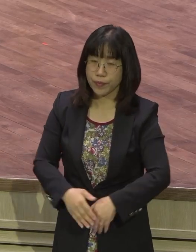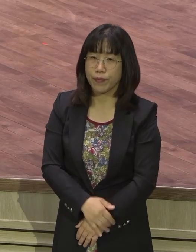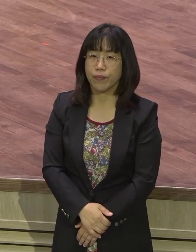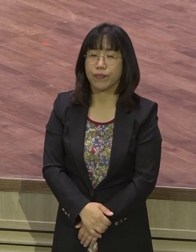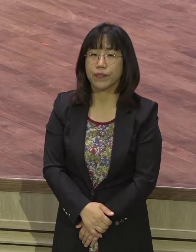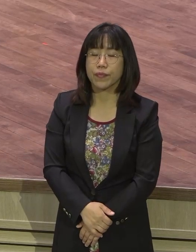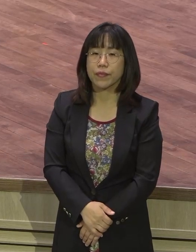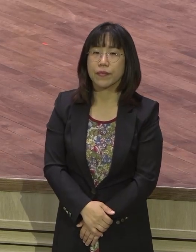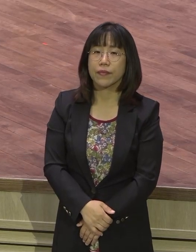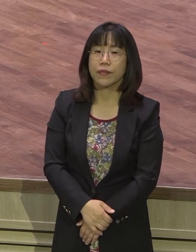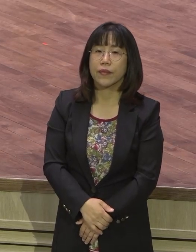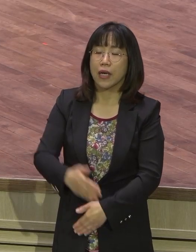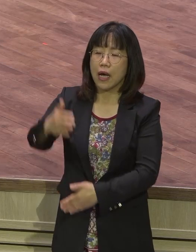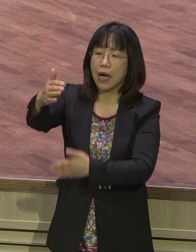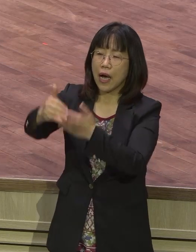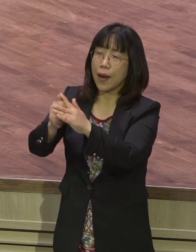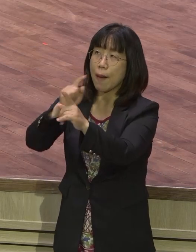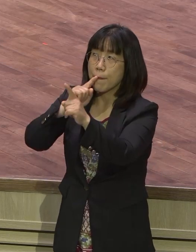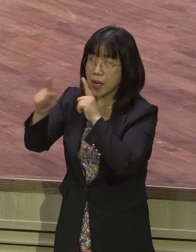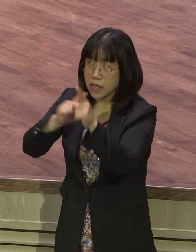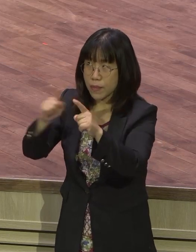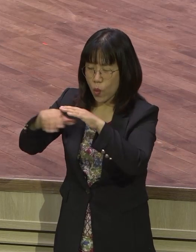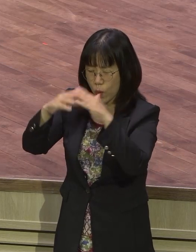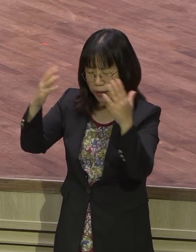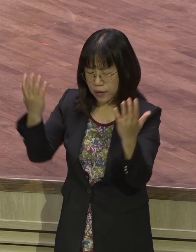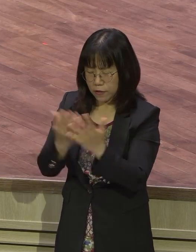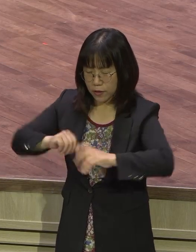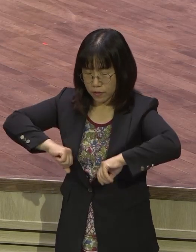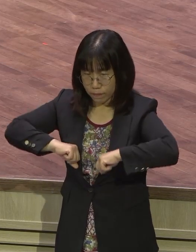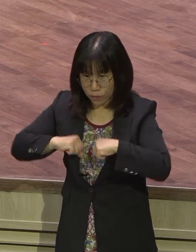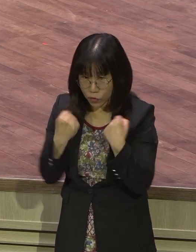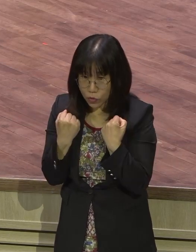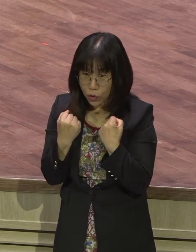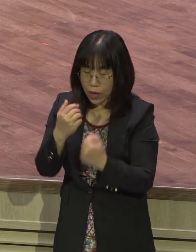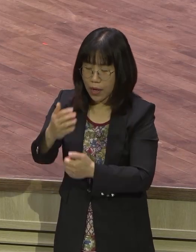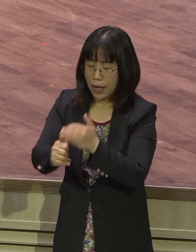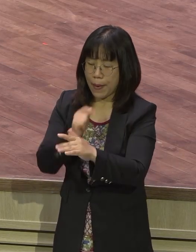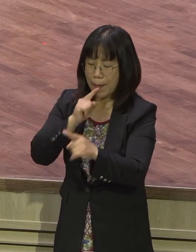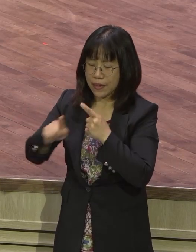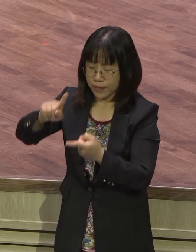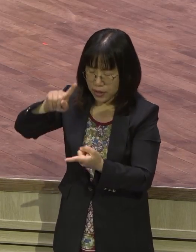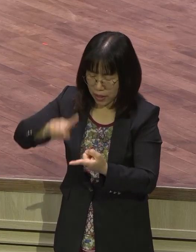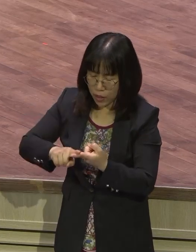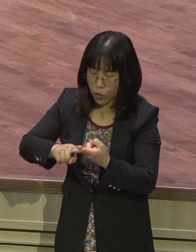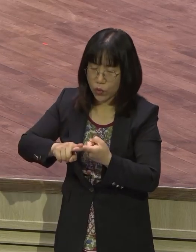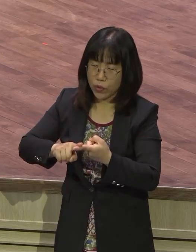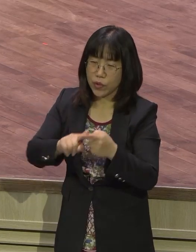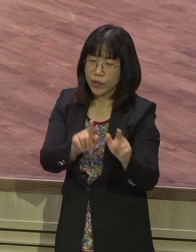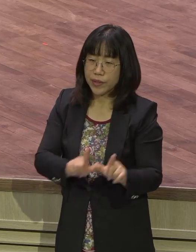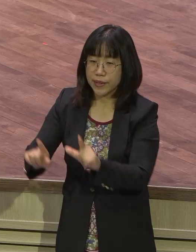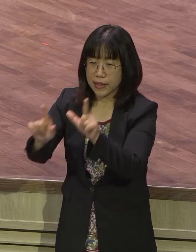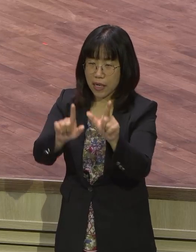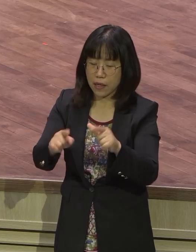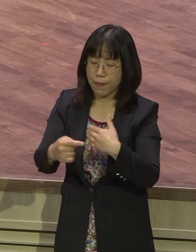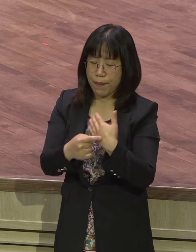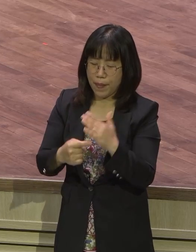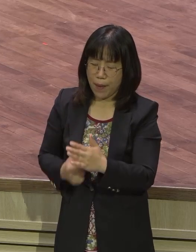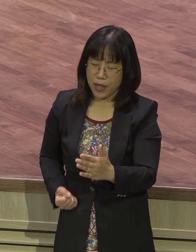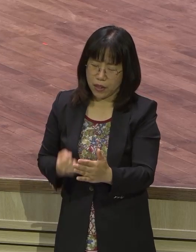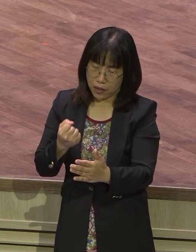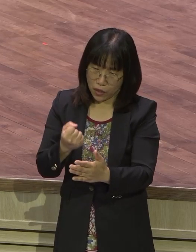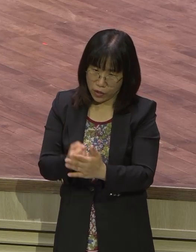하나님의 말씀에 내가 온전히 순종하고 그 말씀대로 살겠습니다 하는 결단의